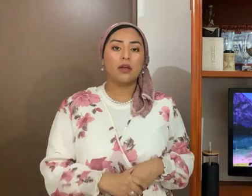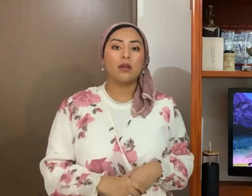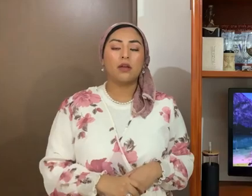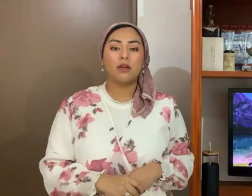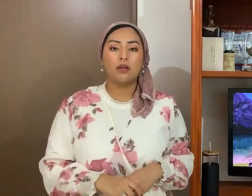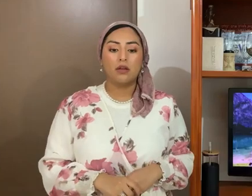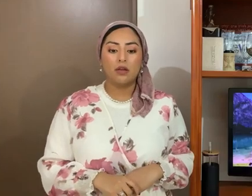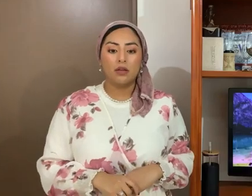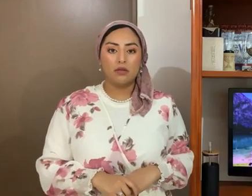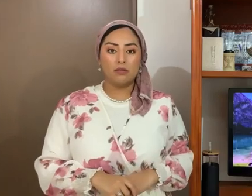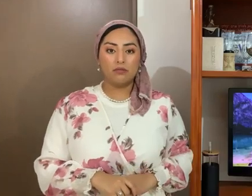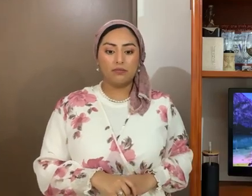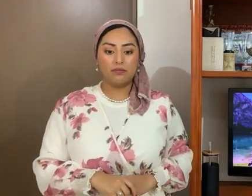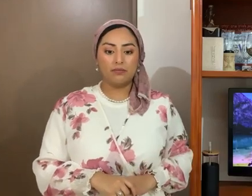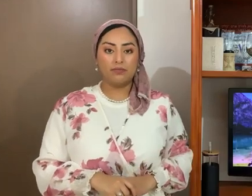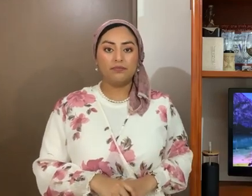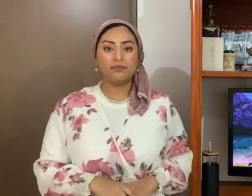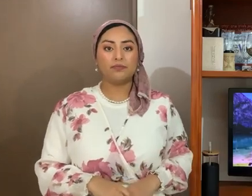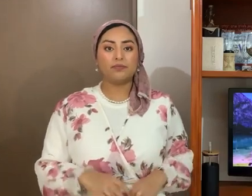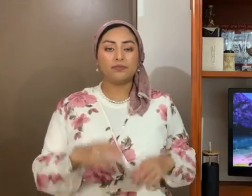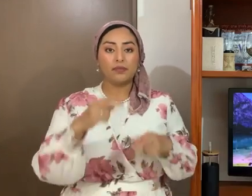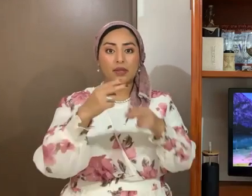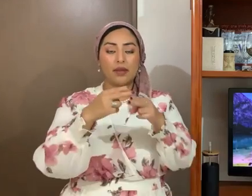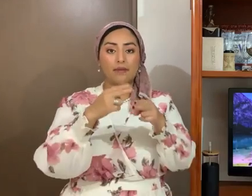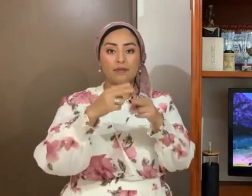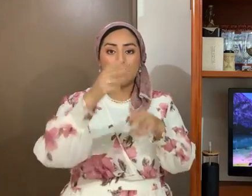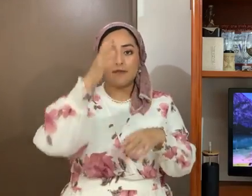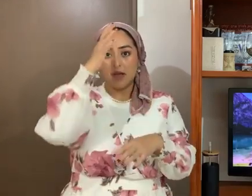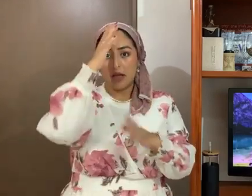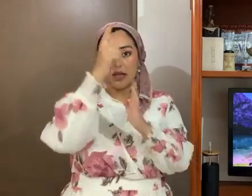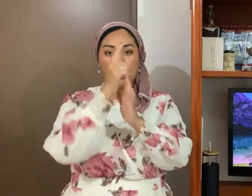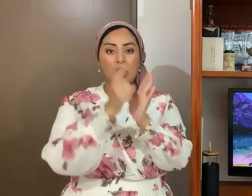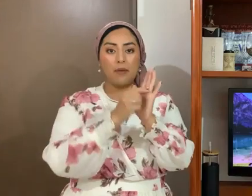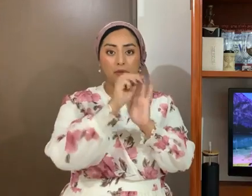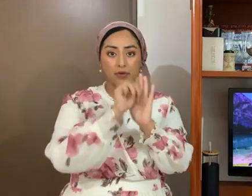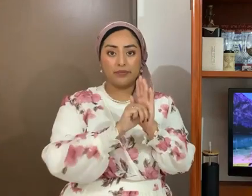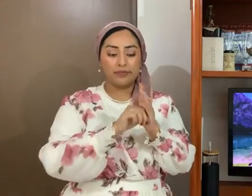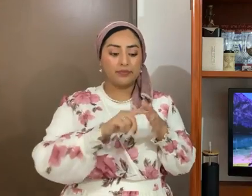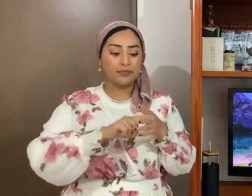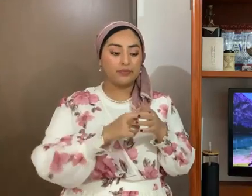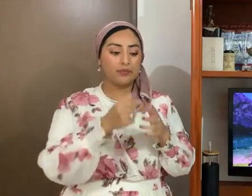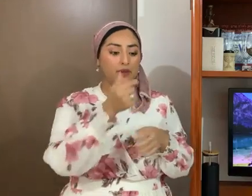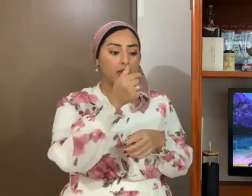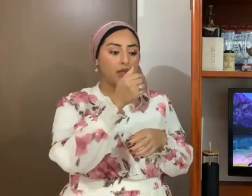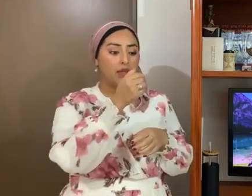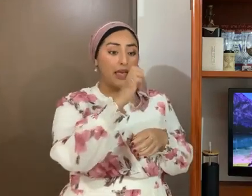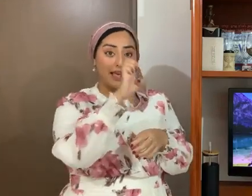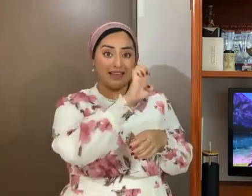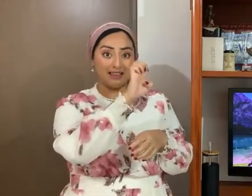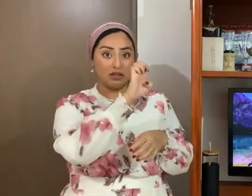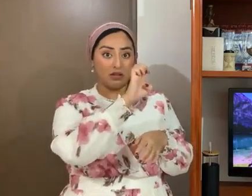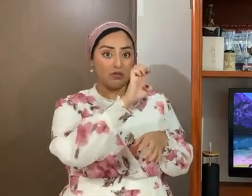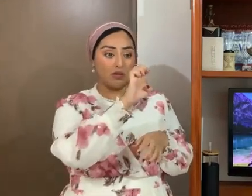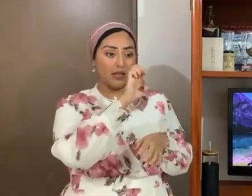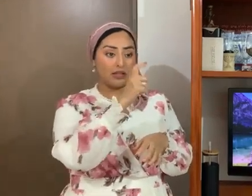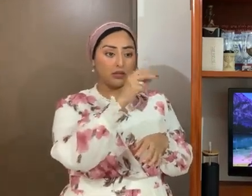o Yetro, puede ser, es el nombre del suegro de Moisés, abarca desde Éxodo 18, verso